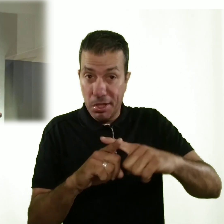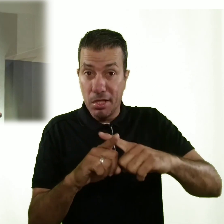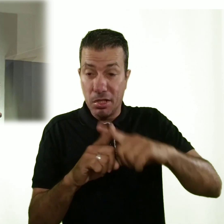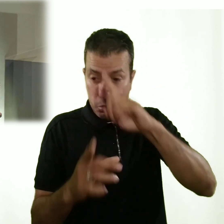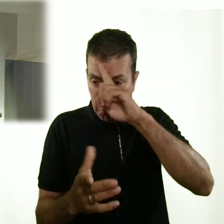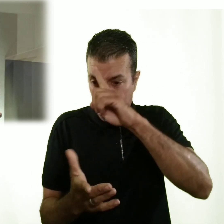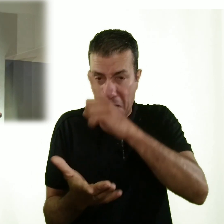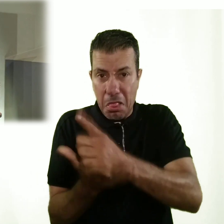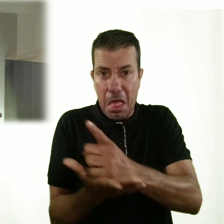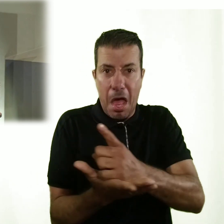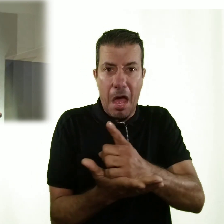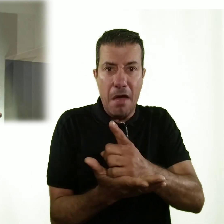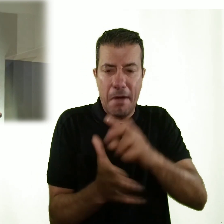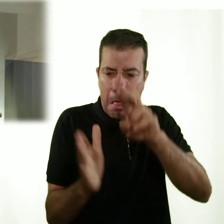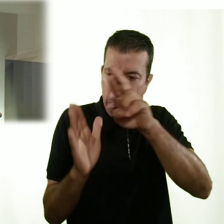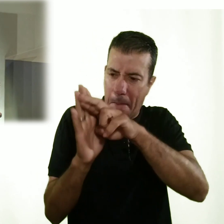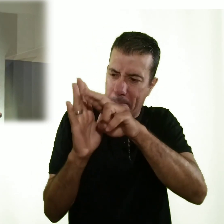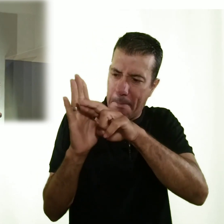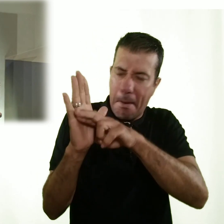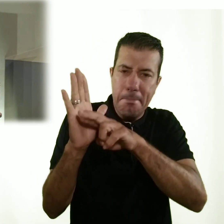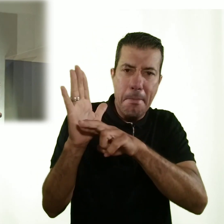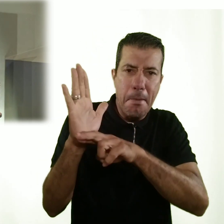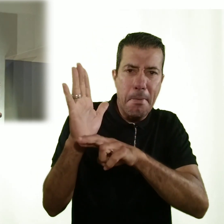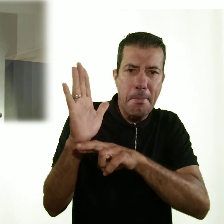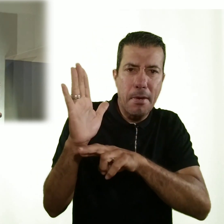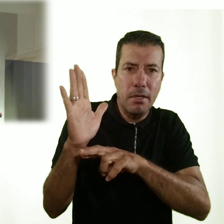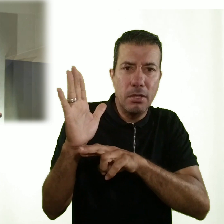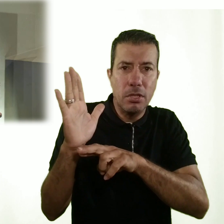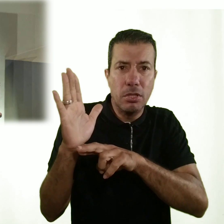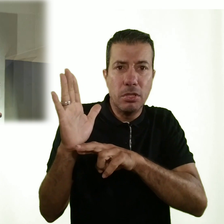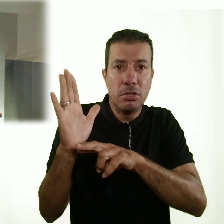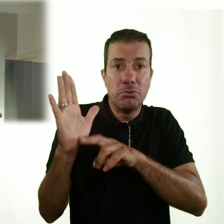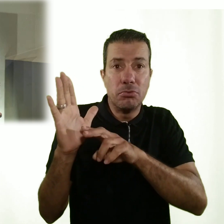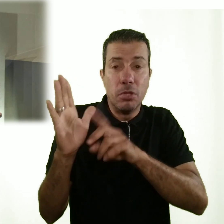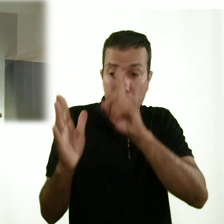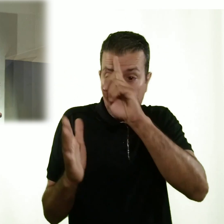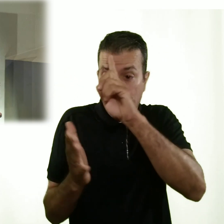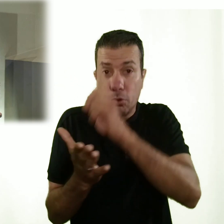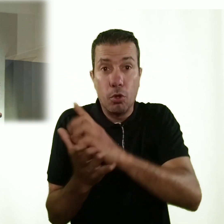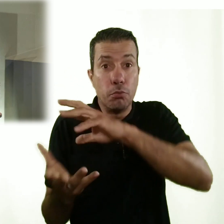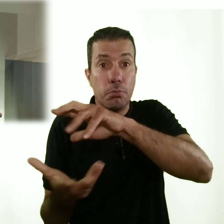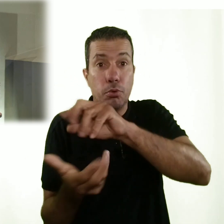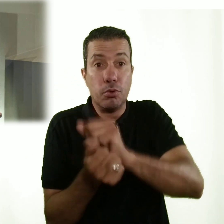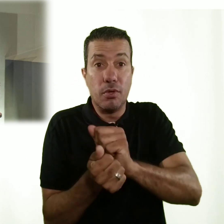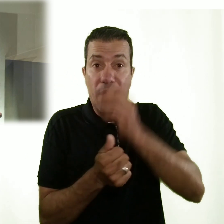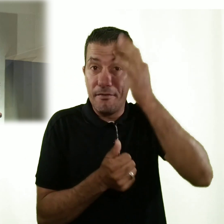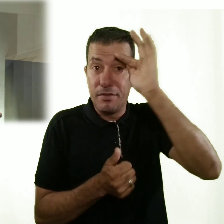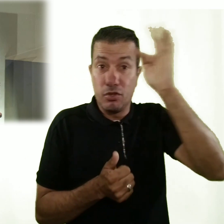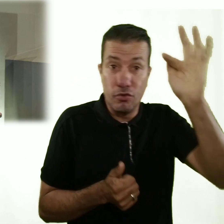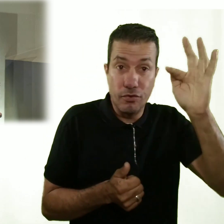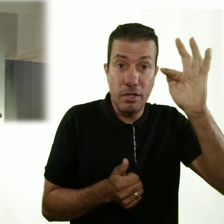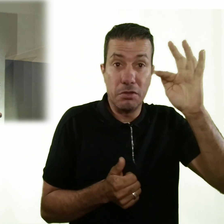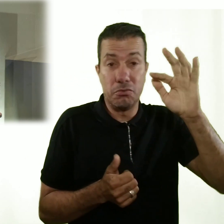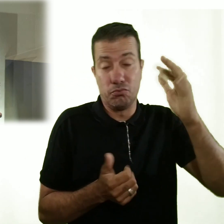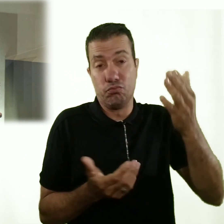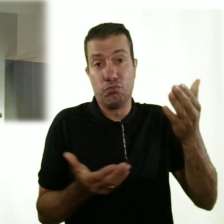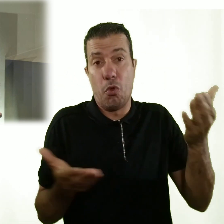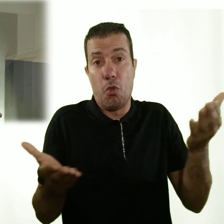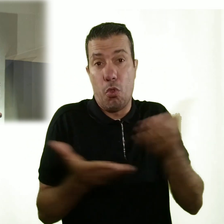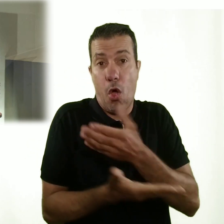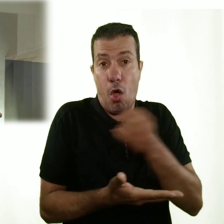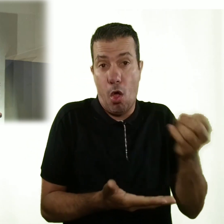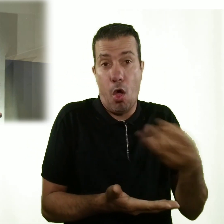ditou regras e tomou conta do mundo. Quando chegou na filosofia moderna, eles aboliram Deus, o